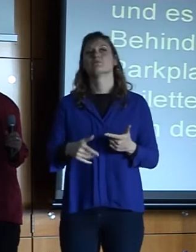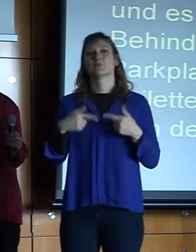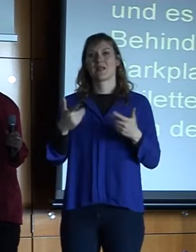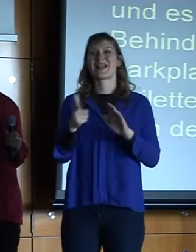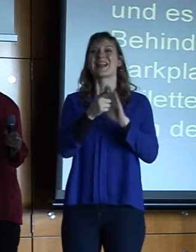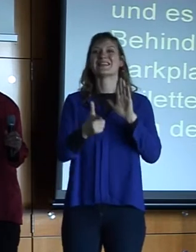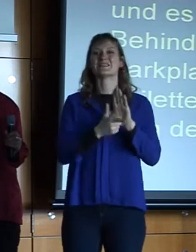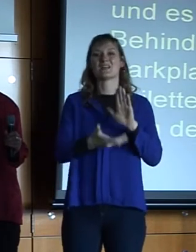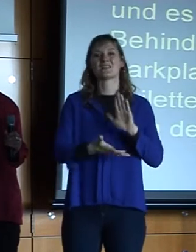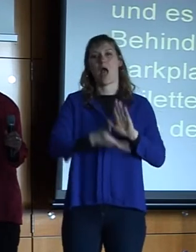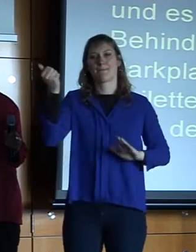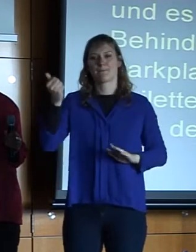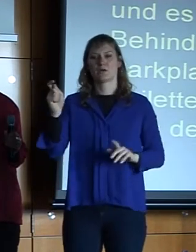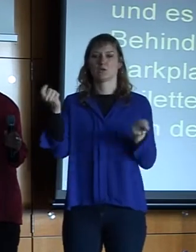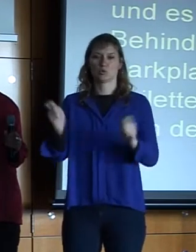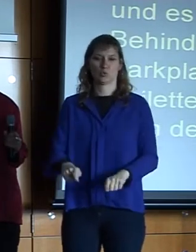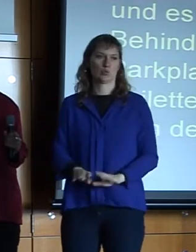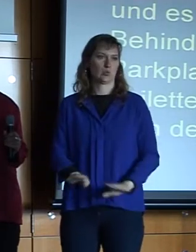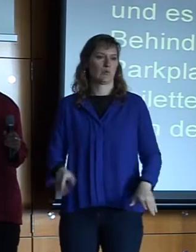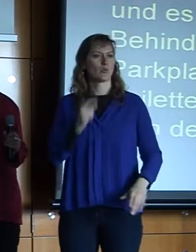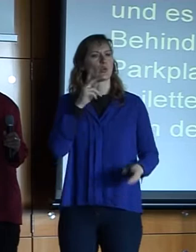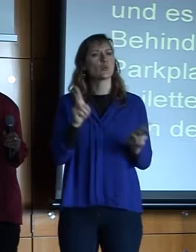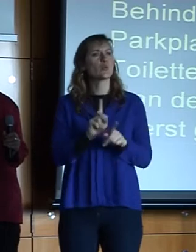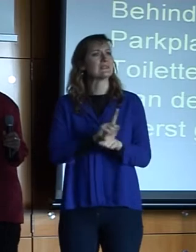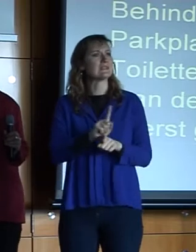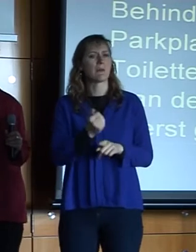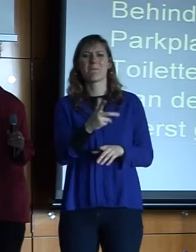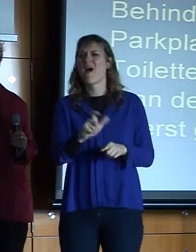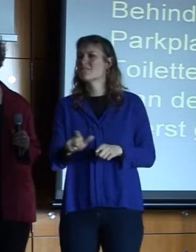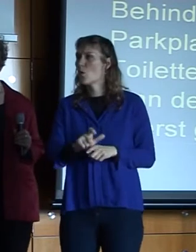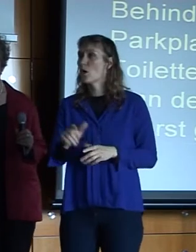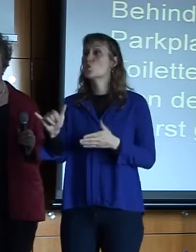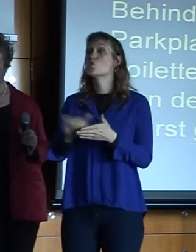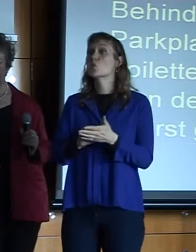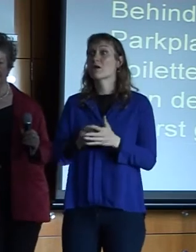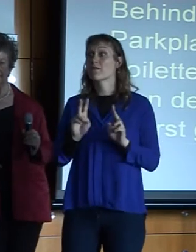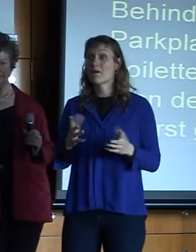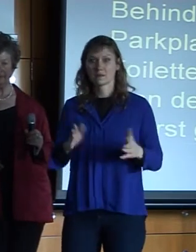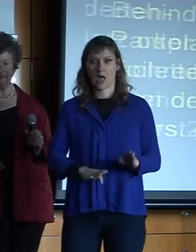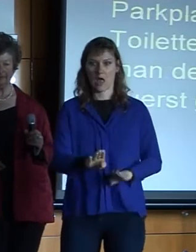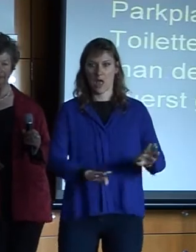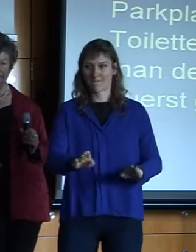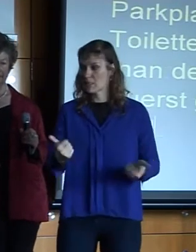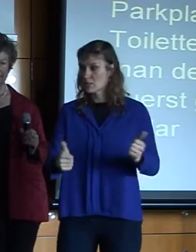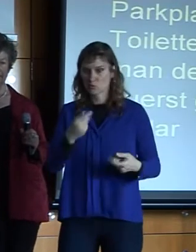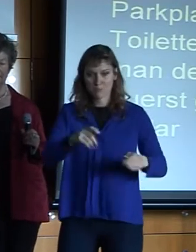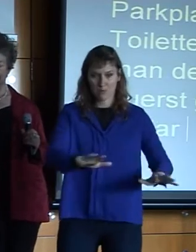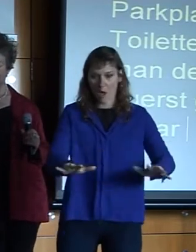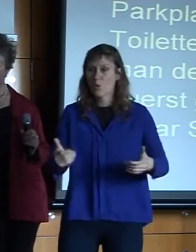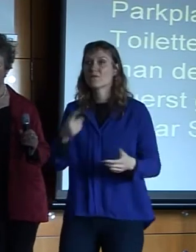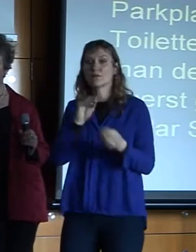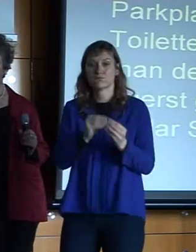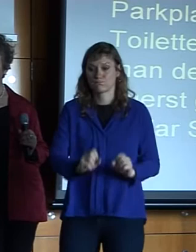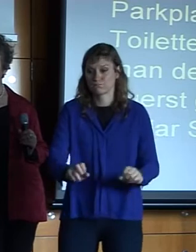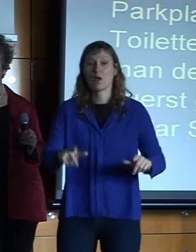die Lizenz weg. In kurzer Zeit, wirklich innerhalb von Wochen, sind in New York überall Rampen, improvisierte Rampen entstanden.